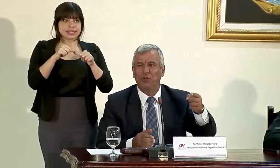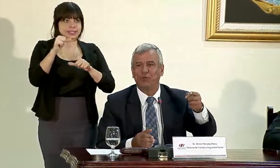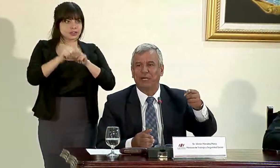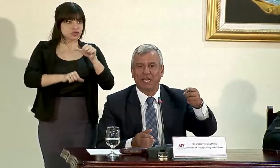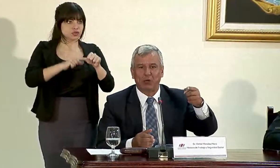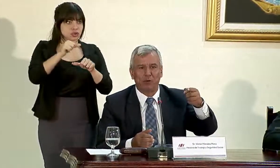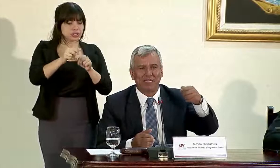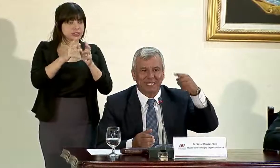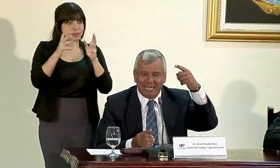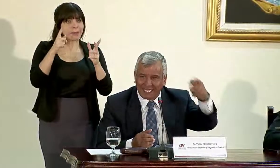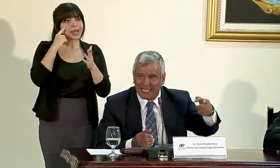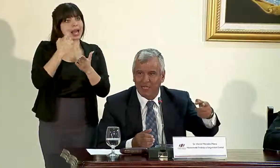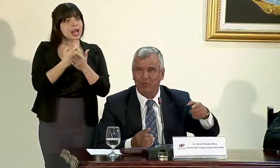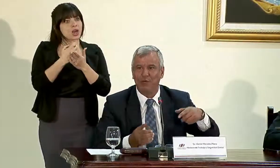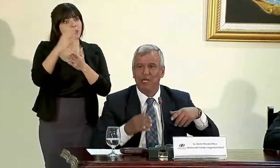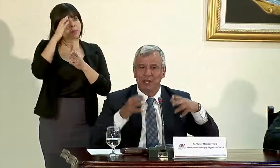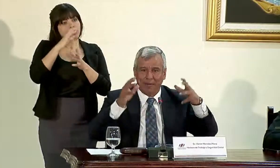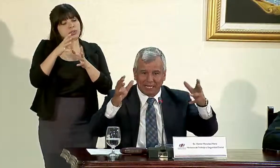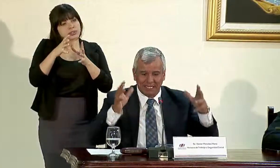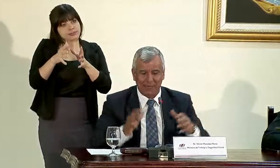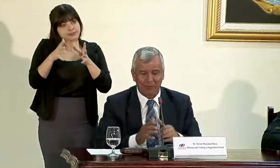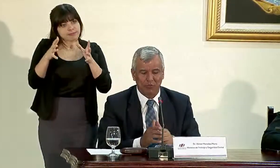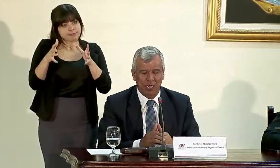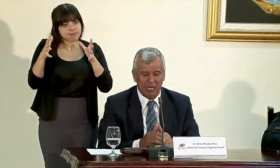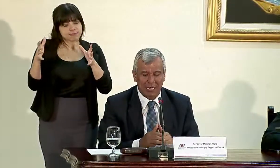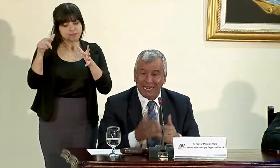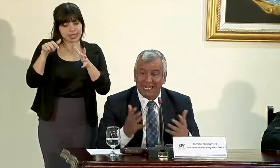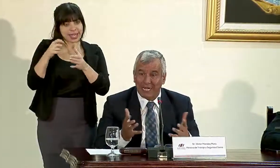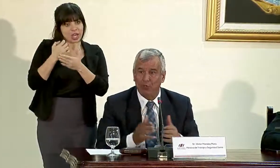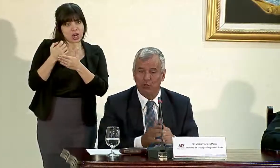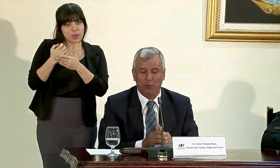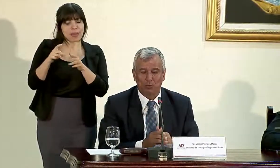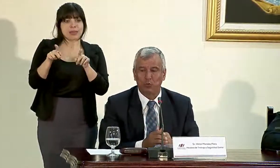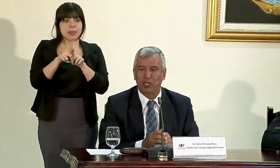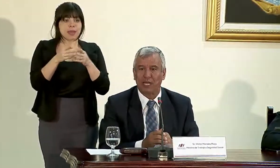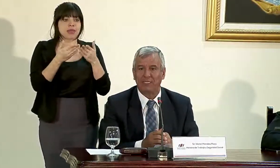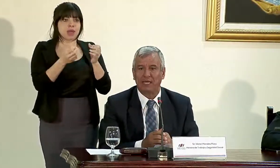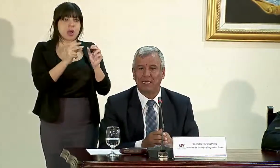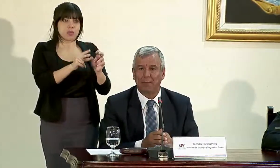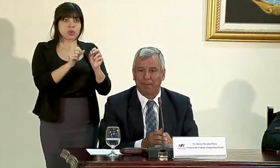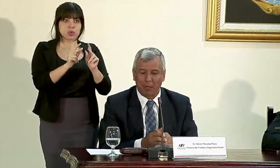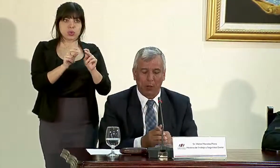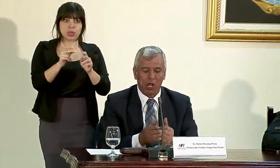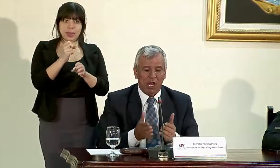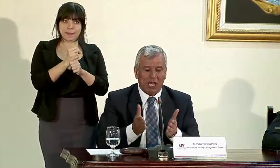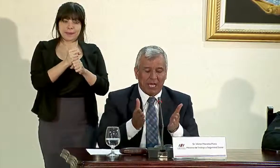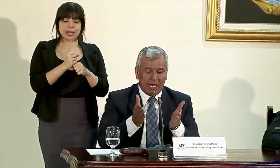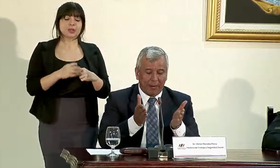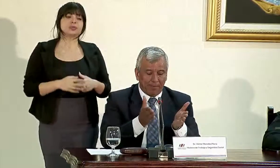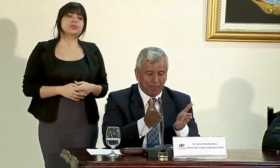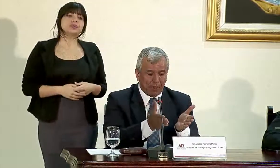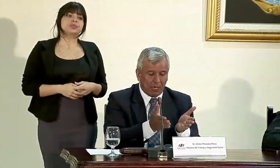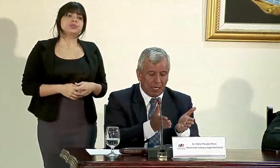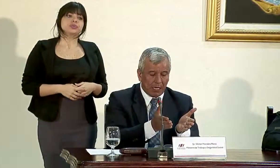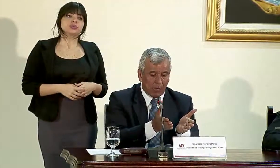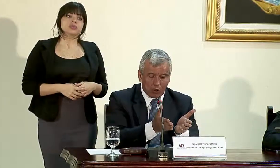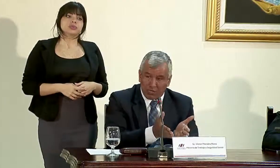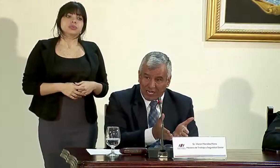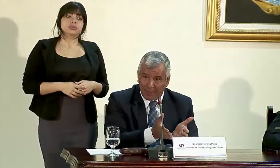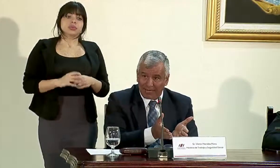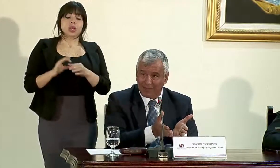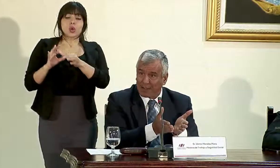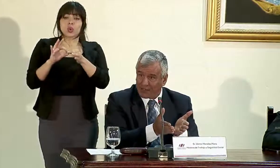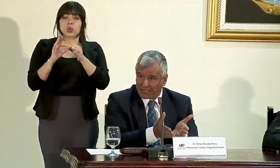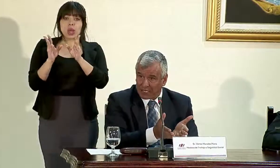esfuerzos enormes para que la economía siga creciendo y para que sigamos generando oportunidades de empleo. La